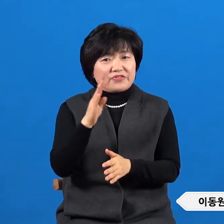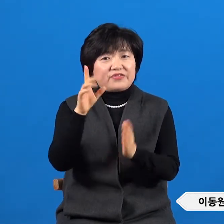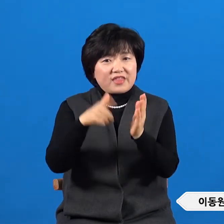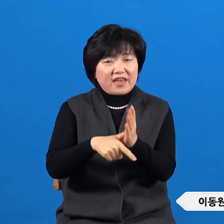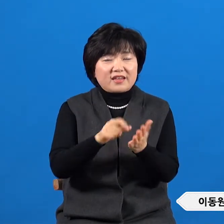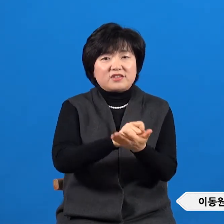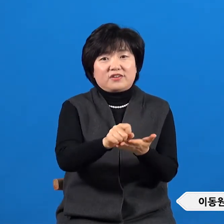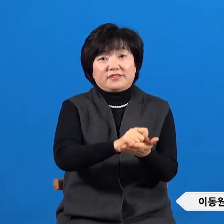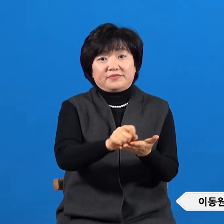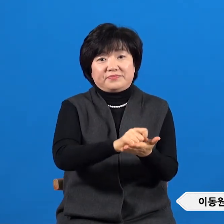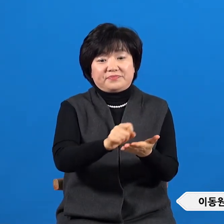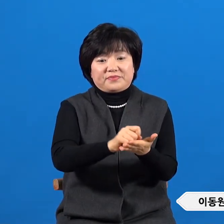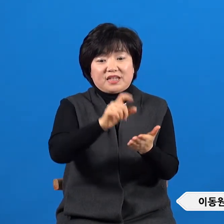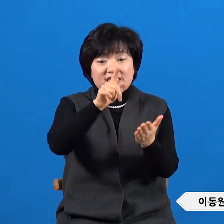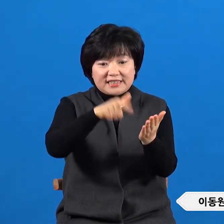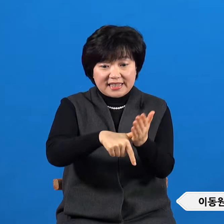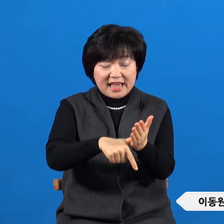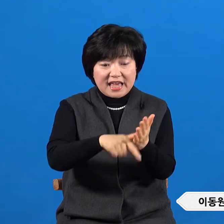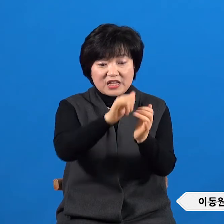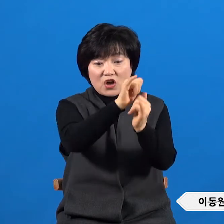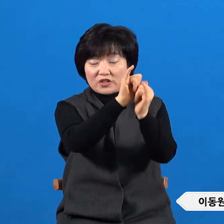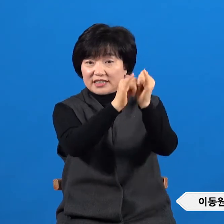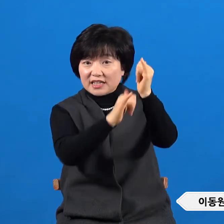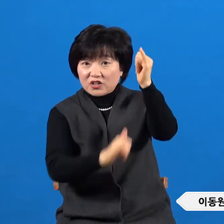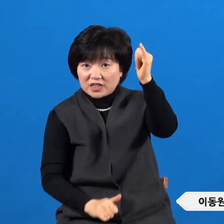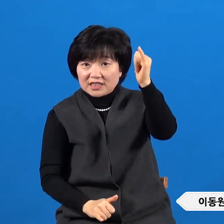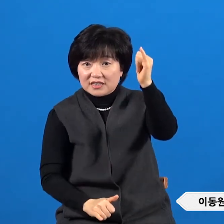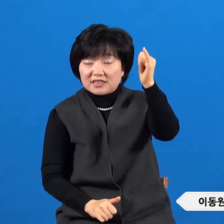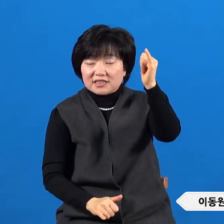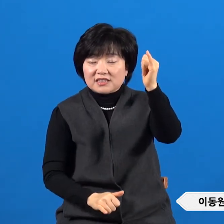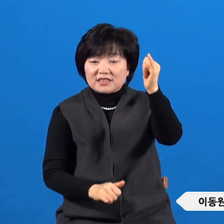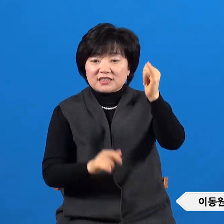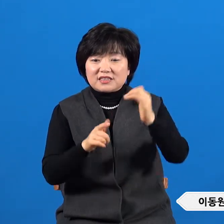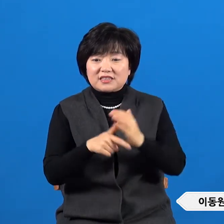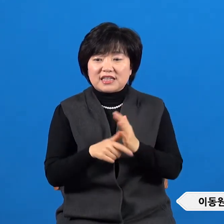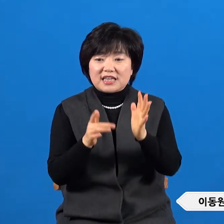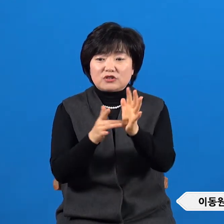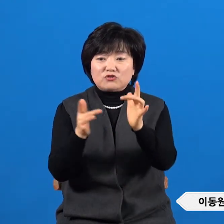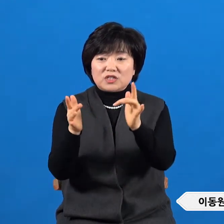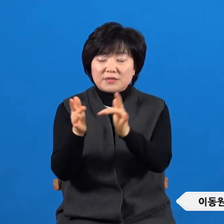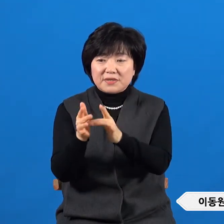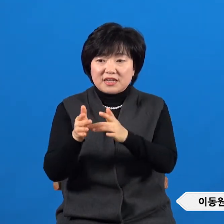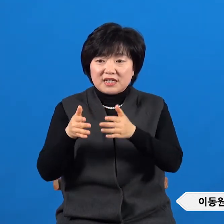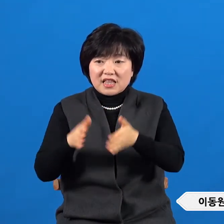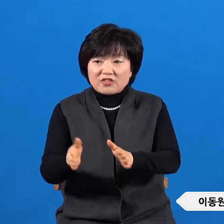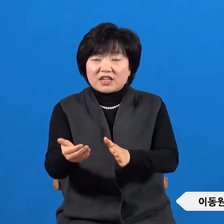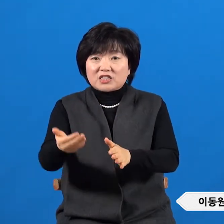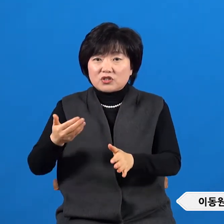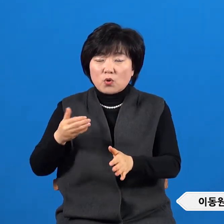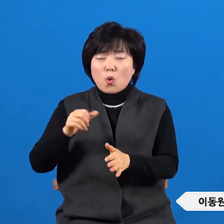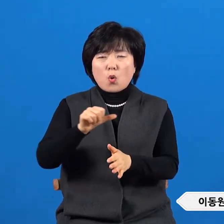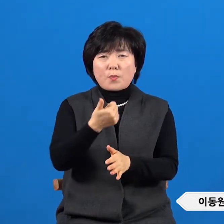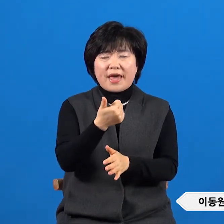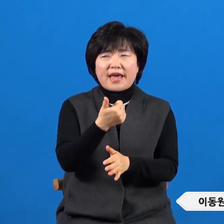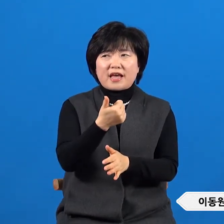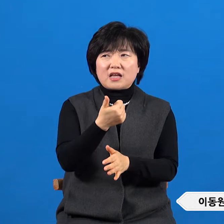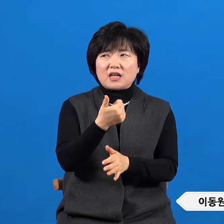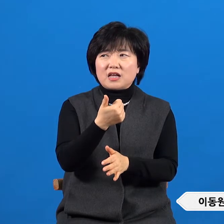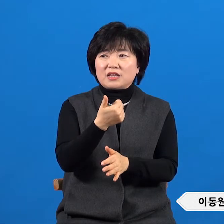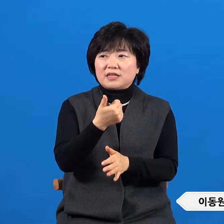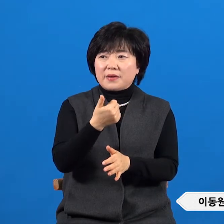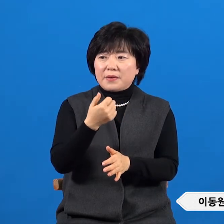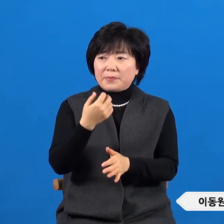아마 에스라서는 기록되었을 것이라고 생각합니다. 그리고 이 사건이 커버하고 있는 역사적인 무대는